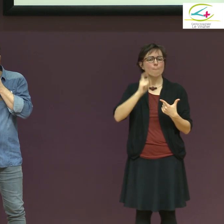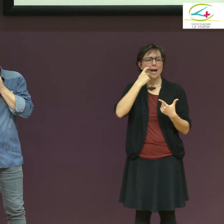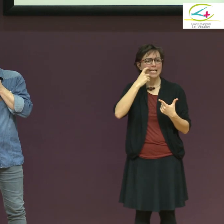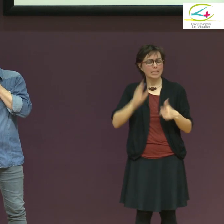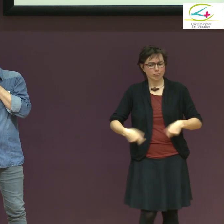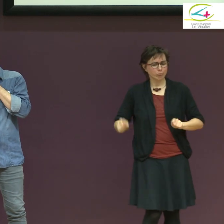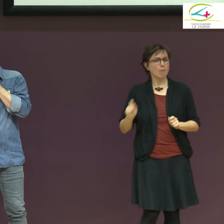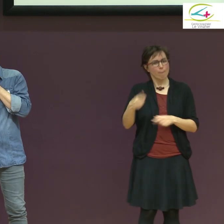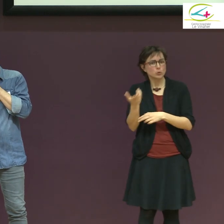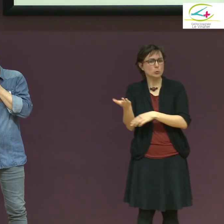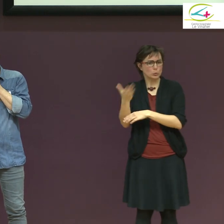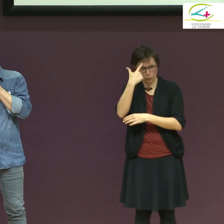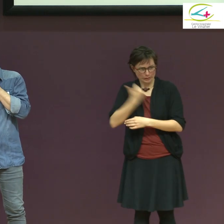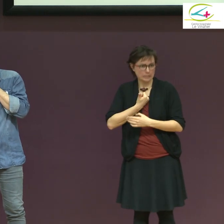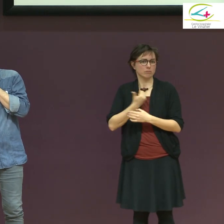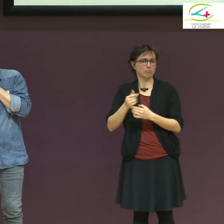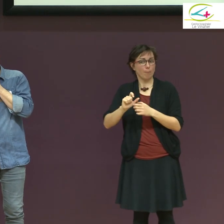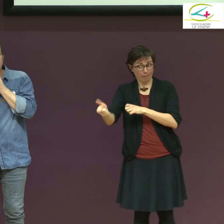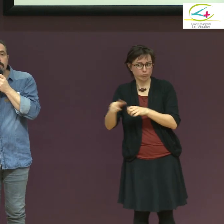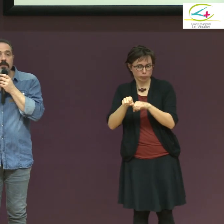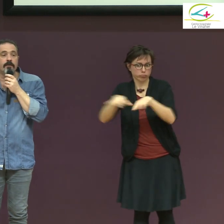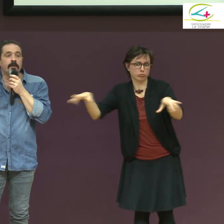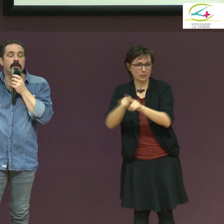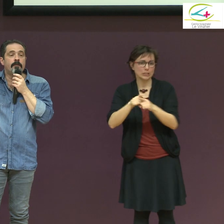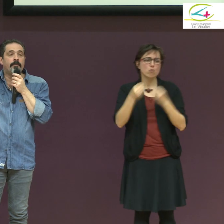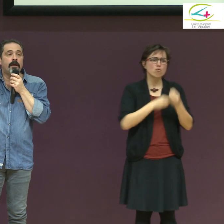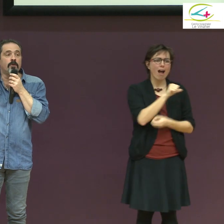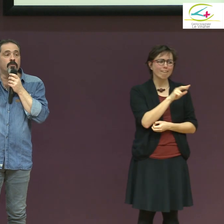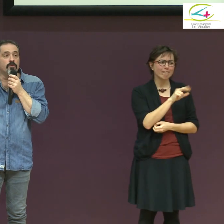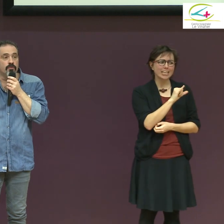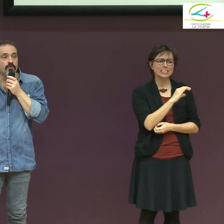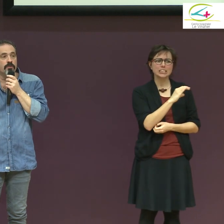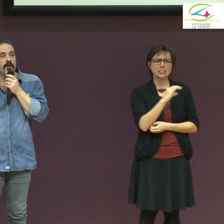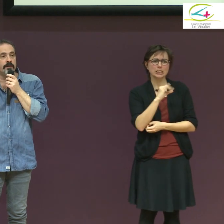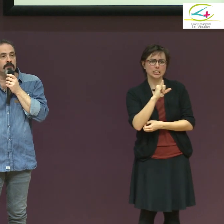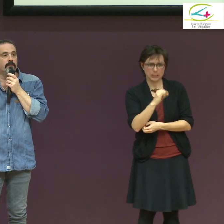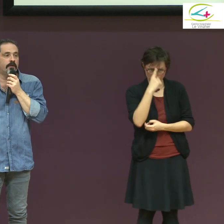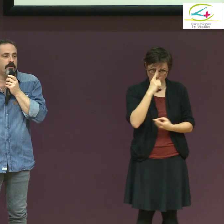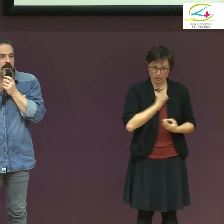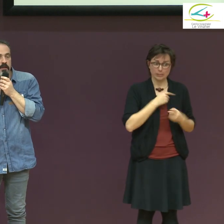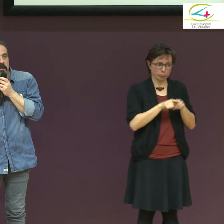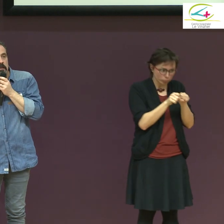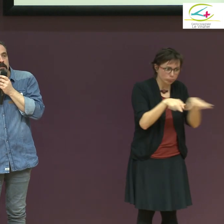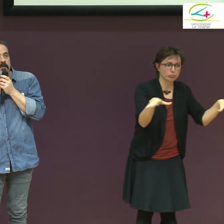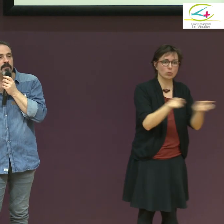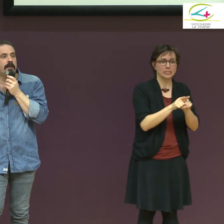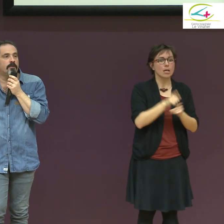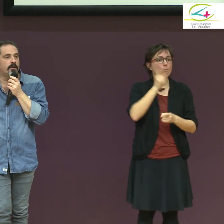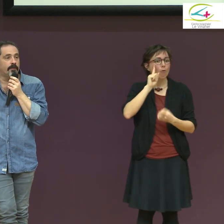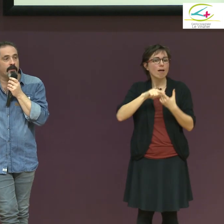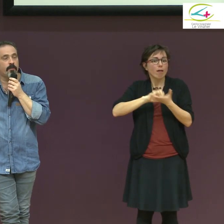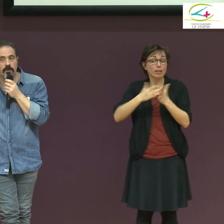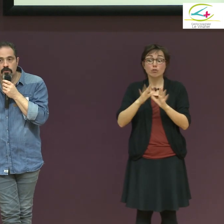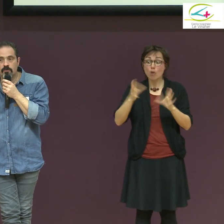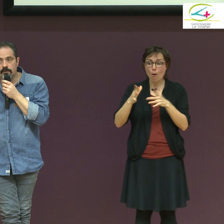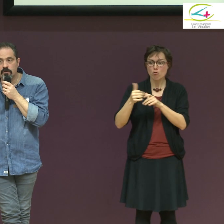les médias était purement scandaleuse. Hein, puisqu'il y avait par le menu la façon dont Avicii s'est donné la mort.